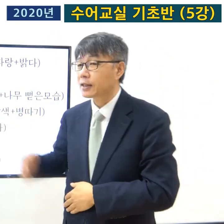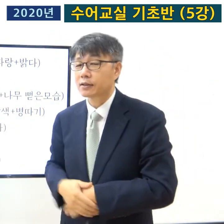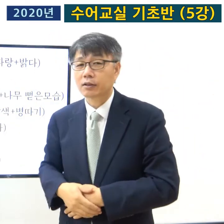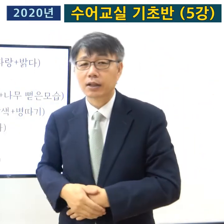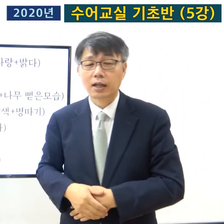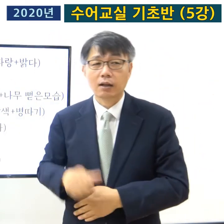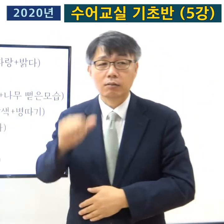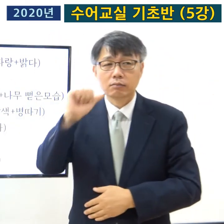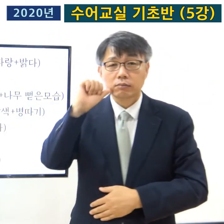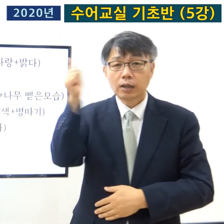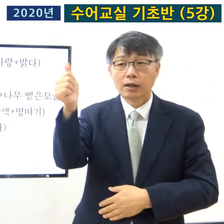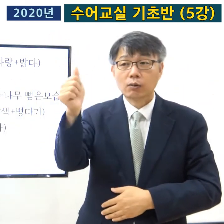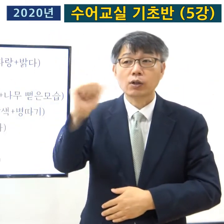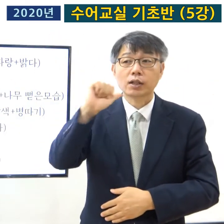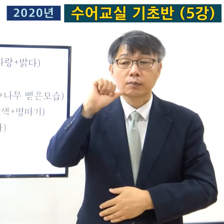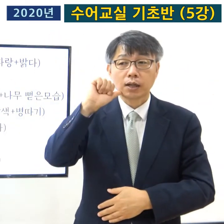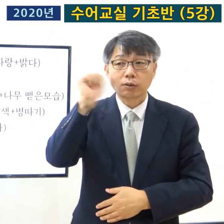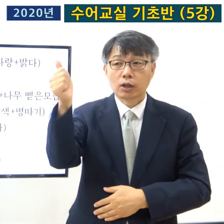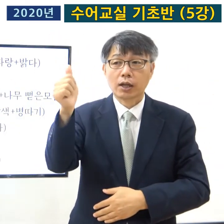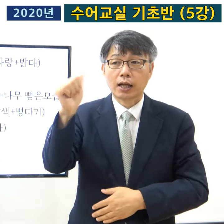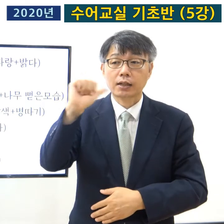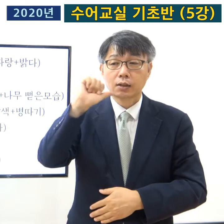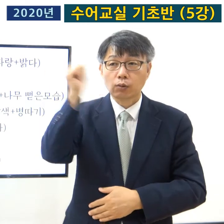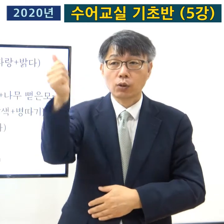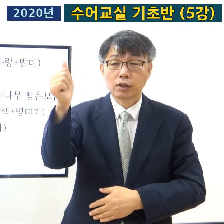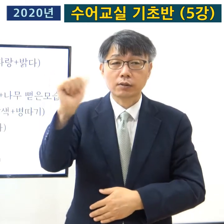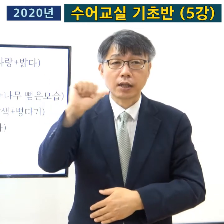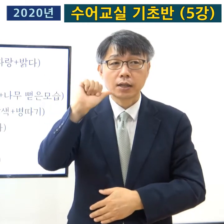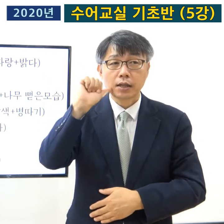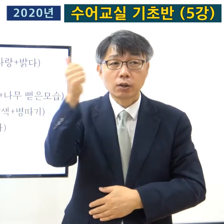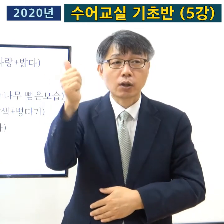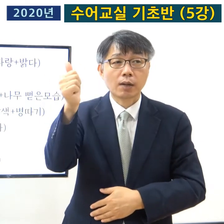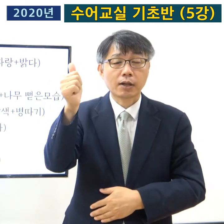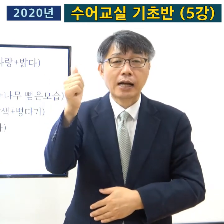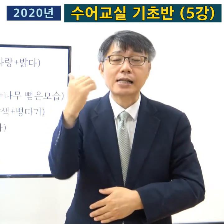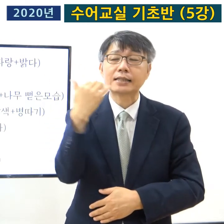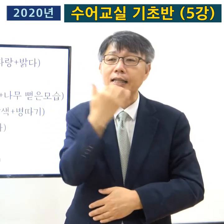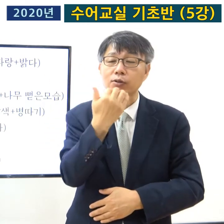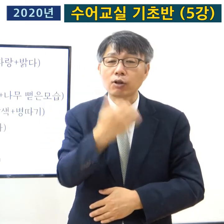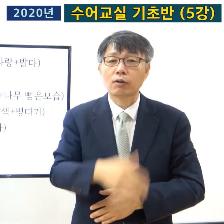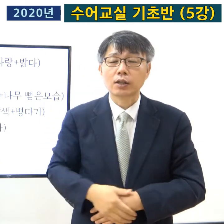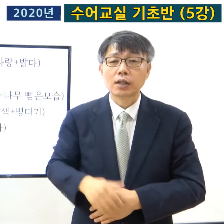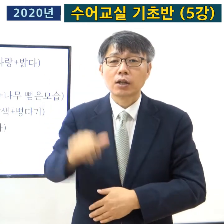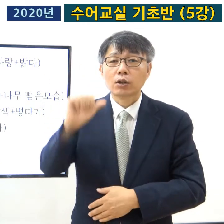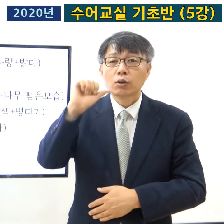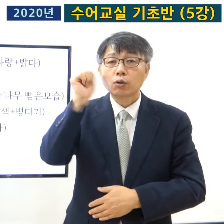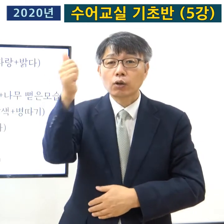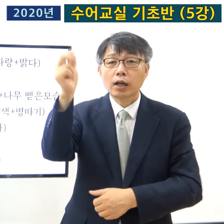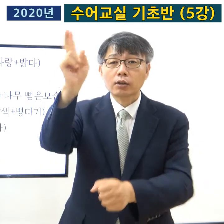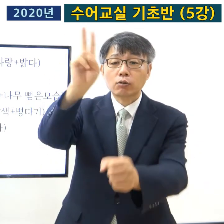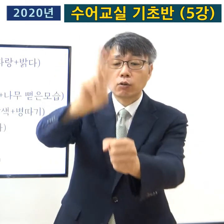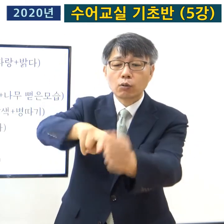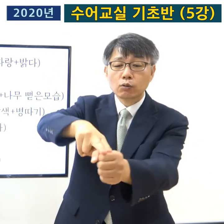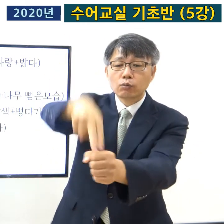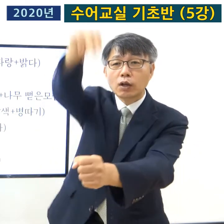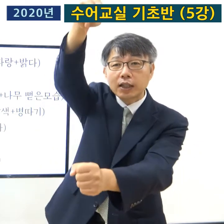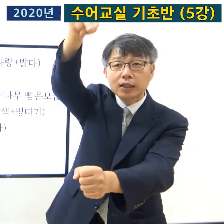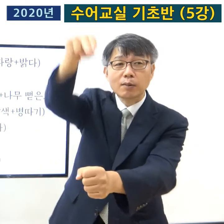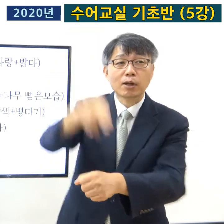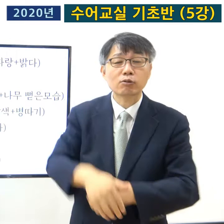갈색은 어떻게 할까요? 딱 올리는 겁니다. 이렇게 올리는 건데 이렇게 하면 갈색이고요. 이렇게 해가지고 뚜껑을 딱 따면